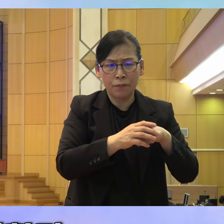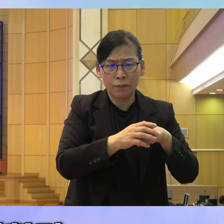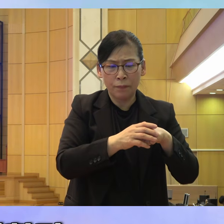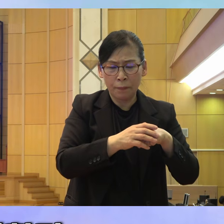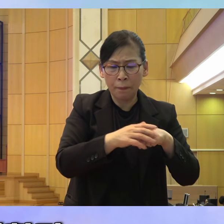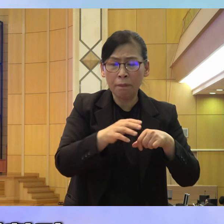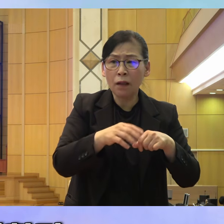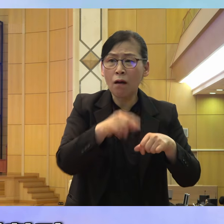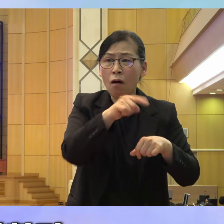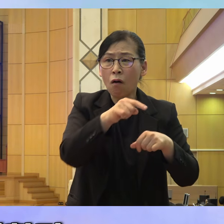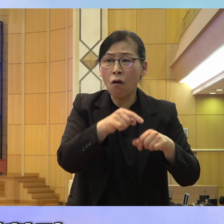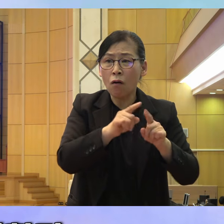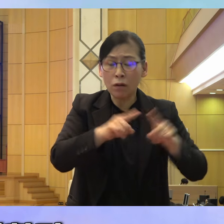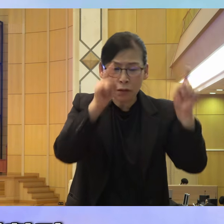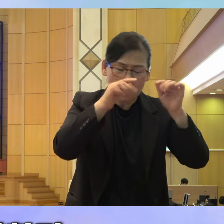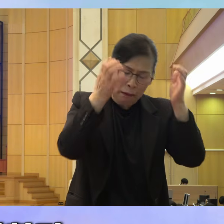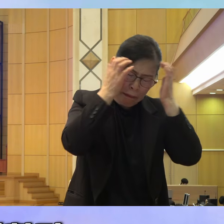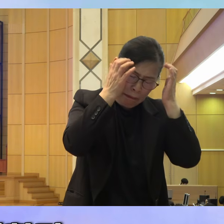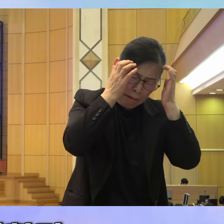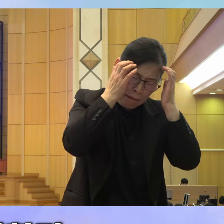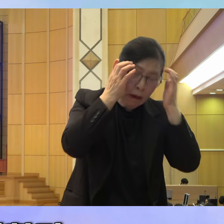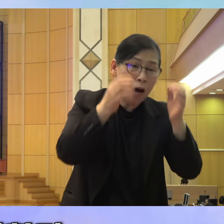거기만도 엄청난 고통이 있어요.